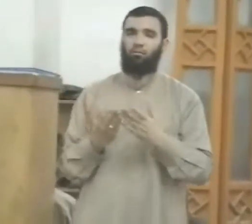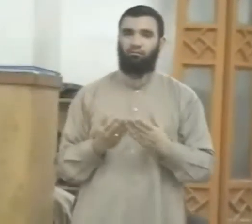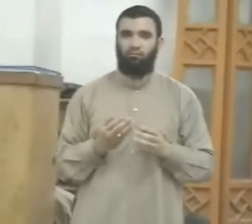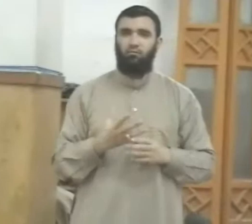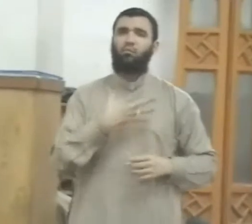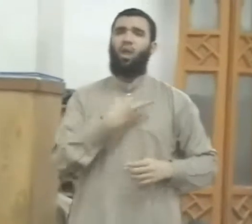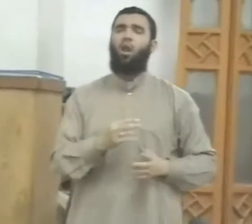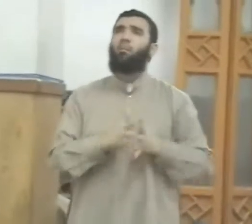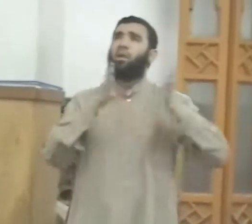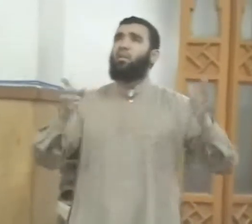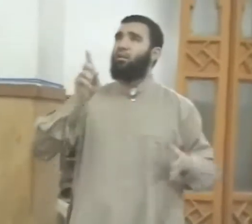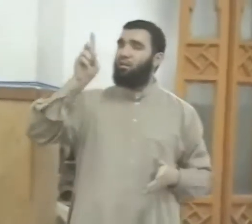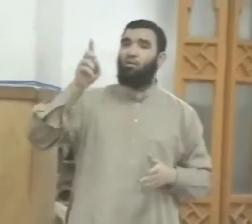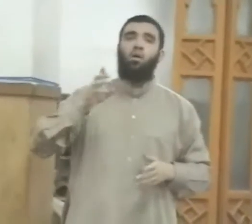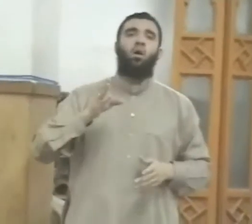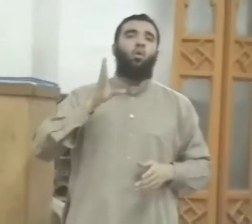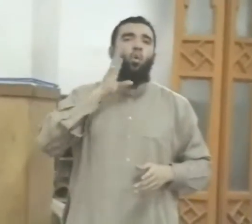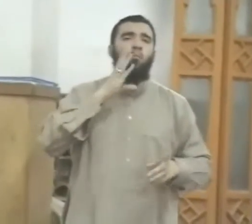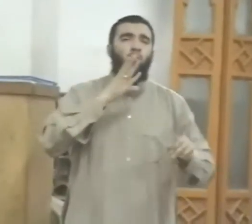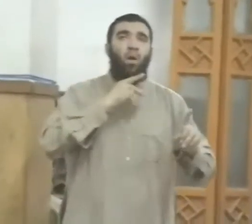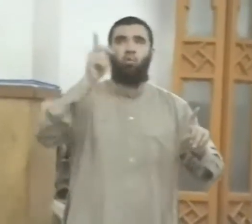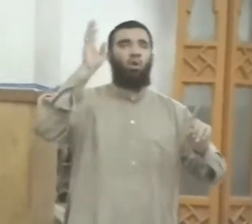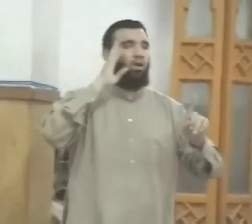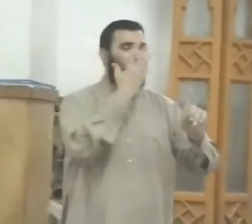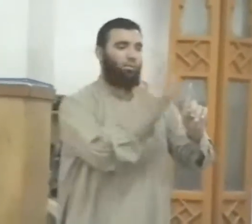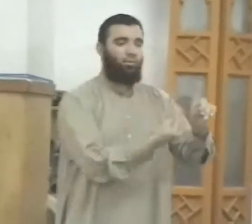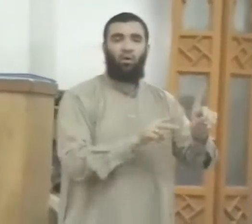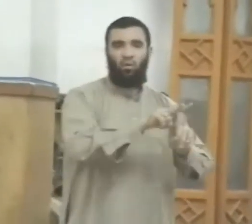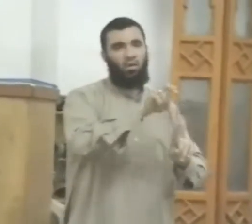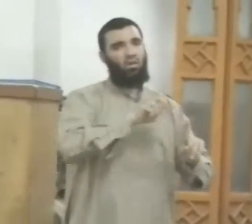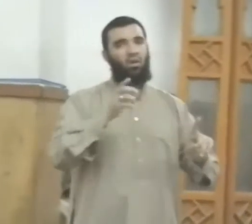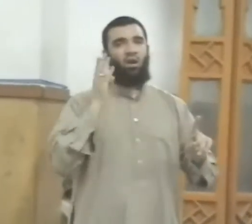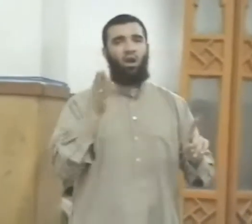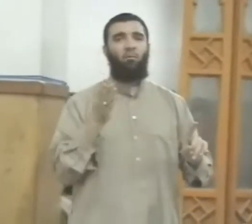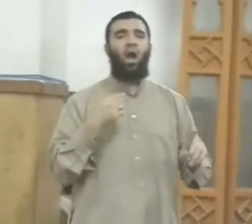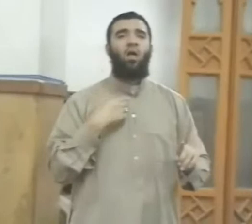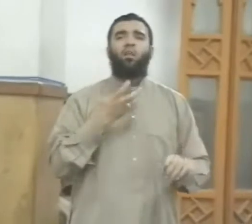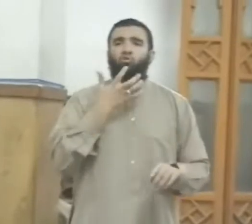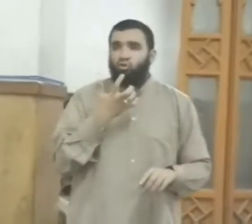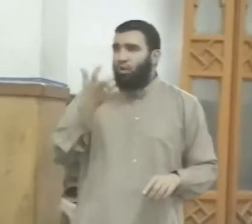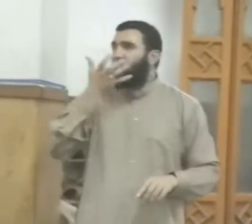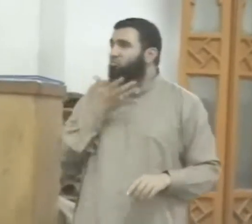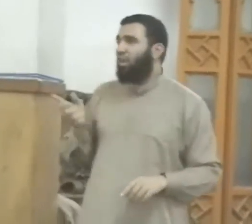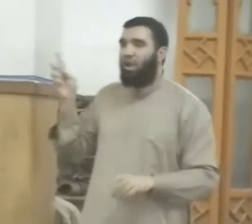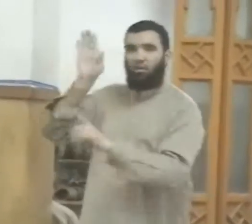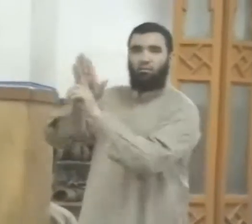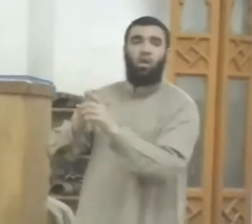أرحم الراحمين. ارحم والدينا ومشايخنا وأئمتنا ومن له حق علينا، ارحم أزواجنا